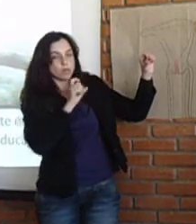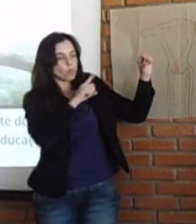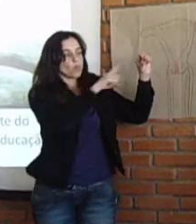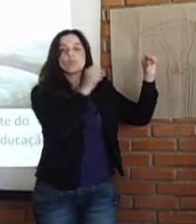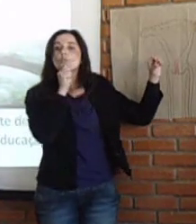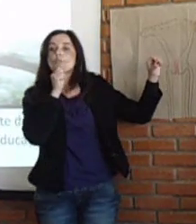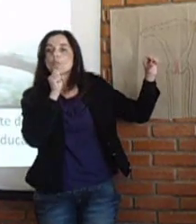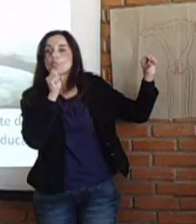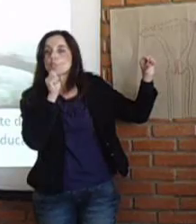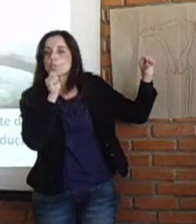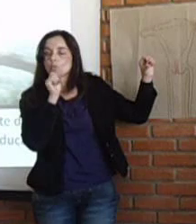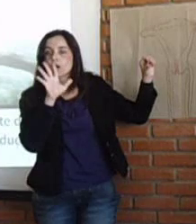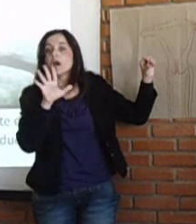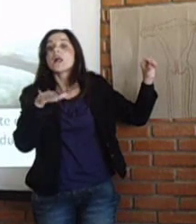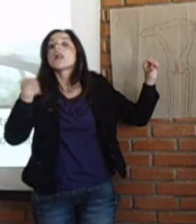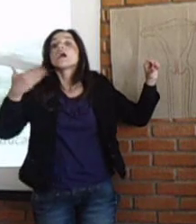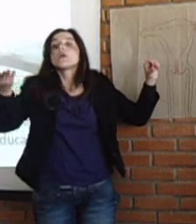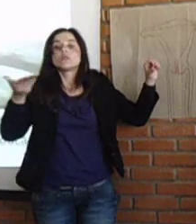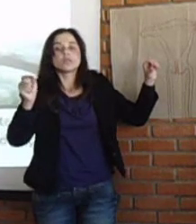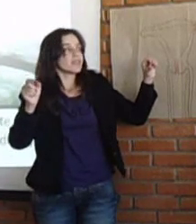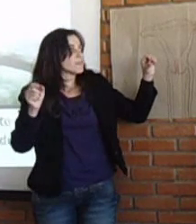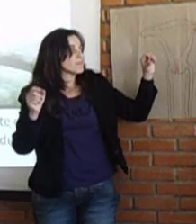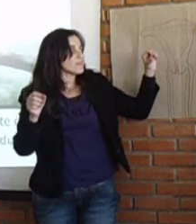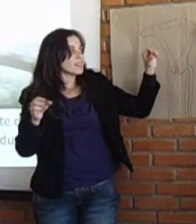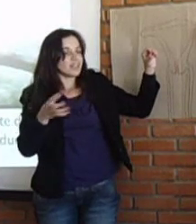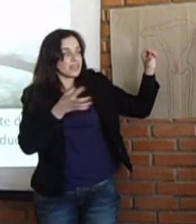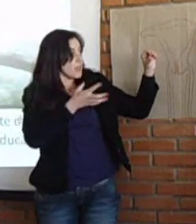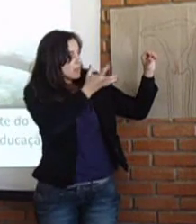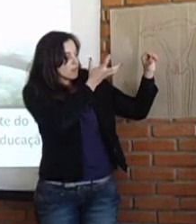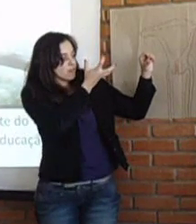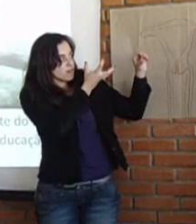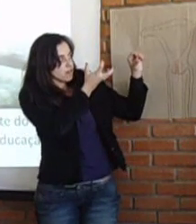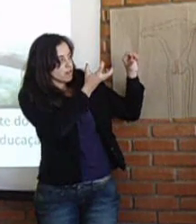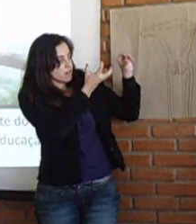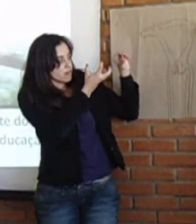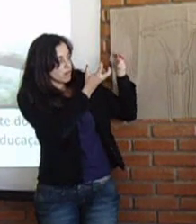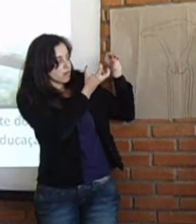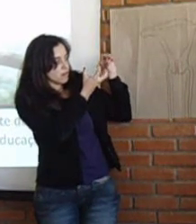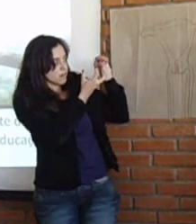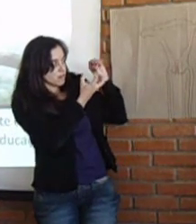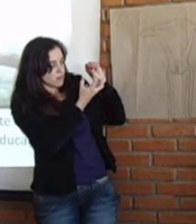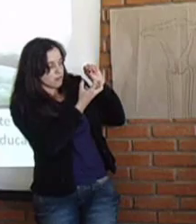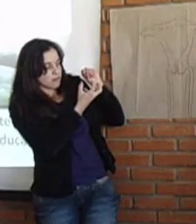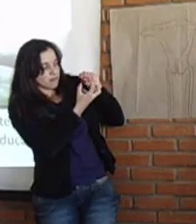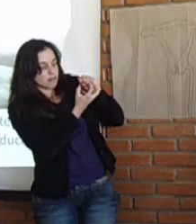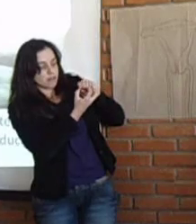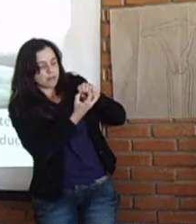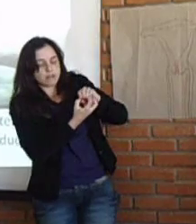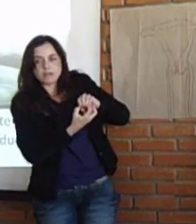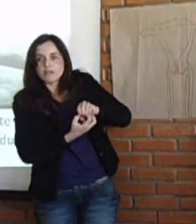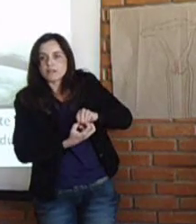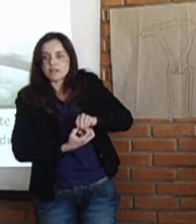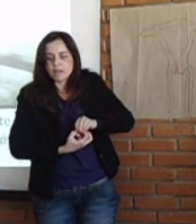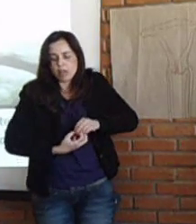foi fecundado, o que vai acontecer é que ele vai ser absorvido pelas trompas, o organismo absorve esse óvulo,